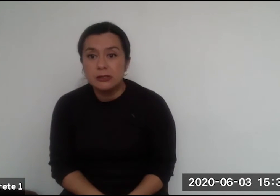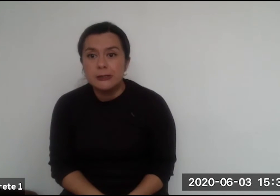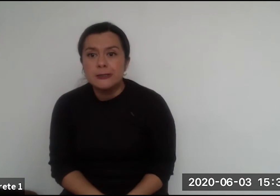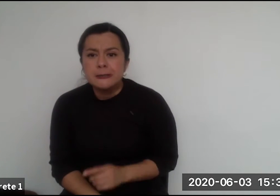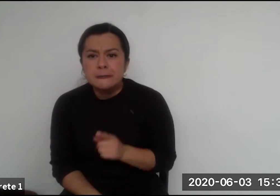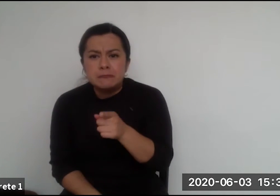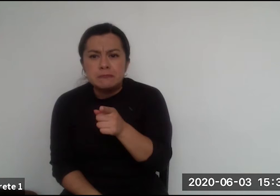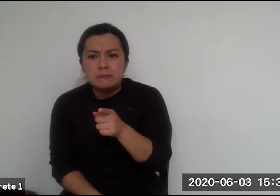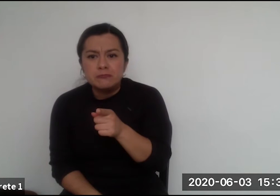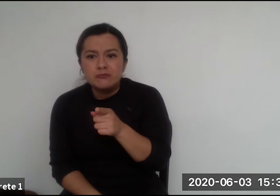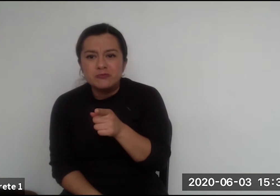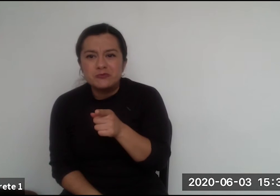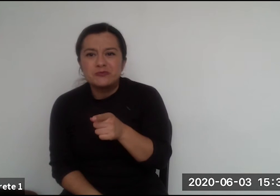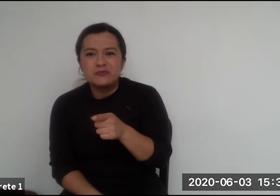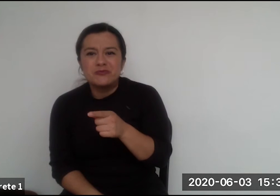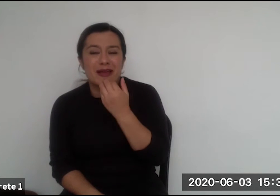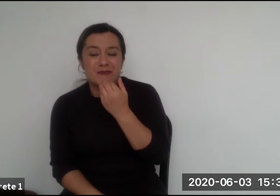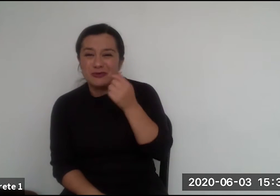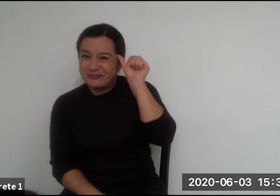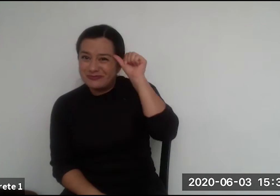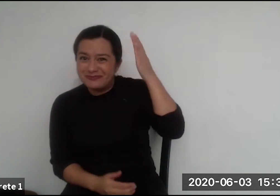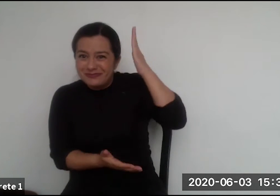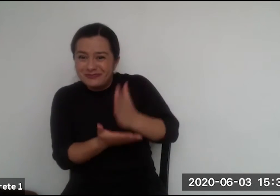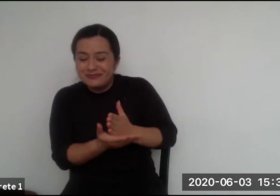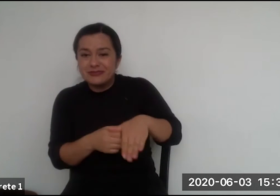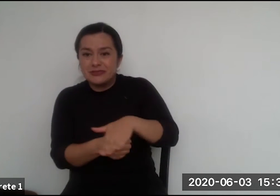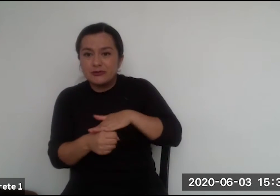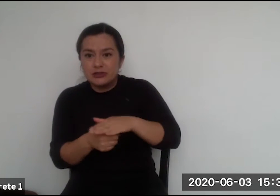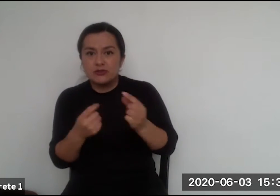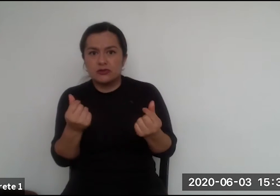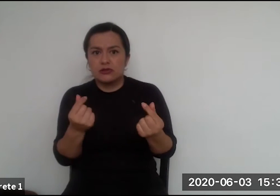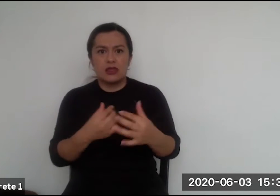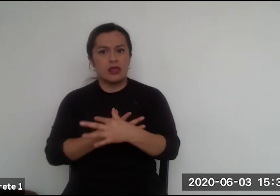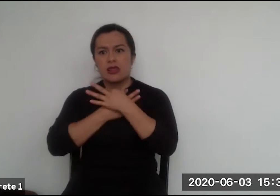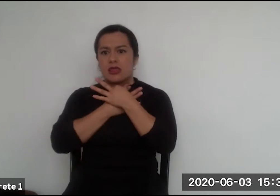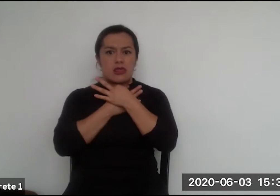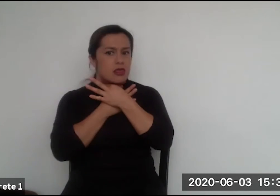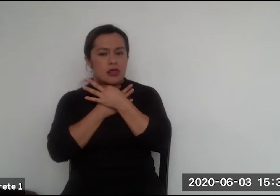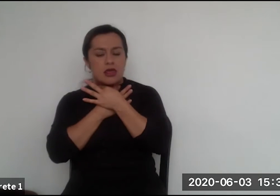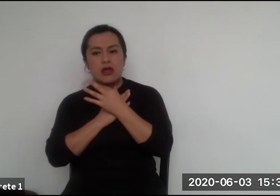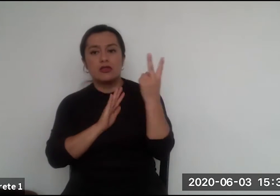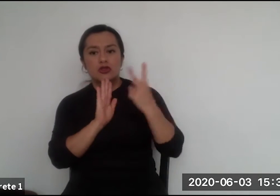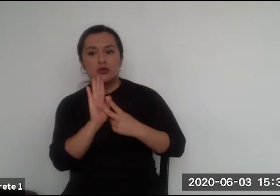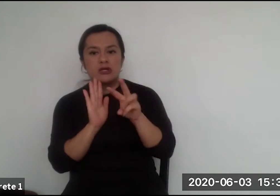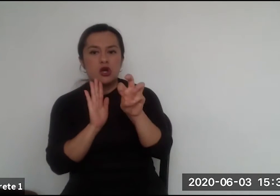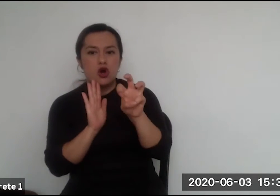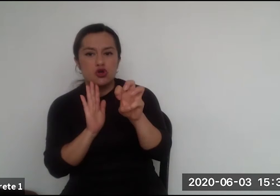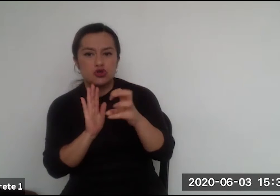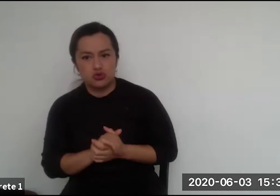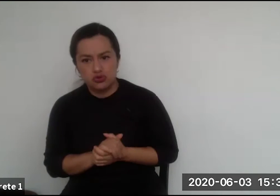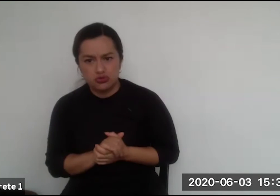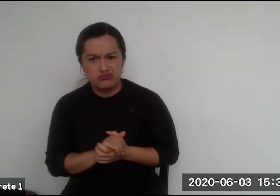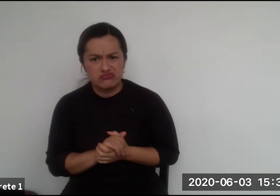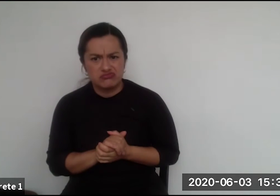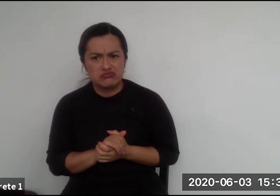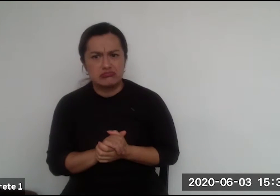é testemunha de todos esses ciclos e de crises periódicas e que, de certa